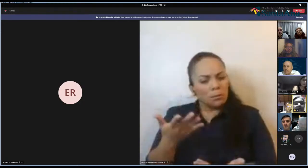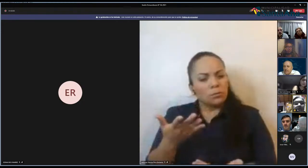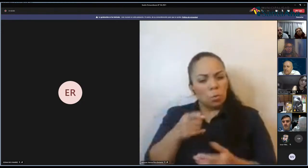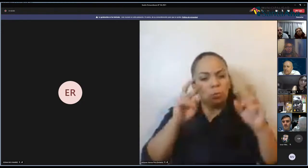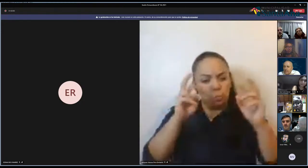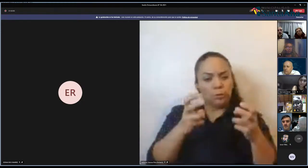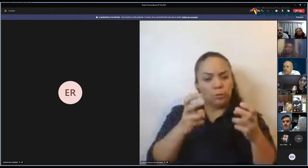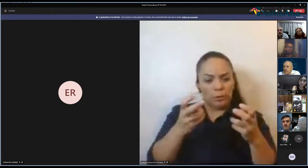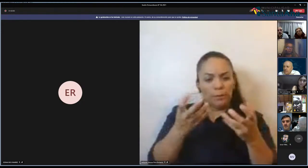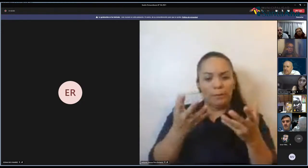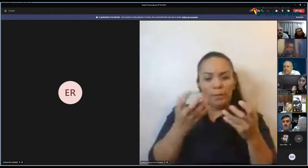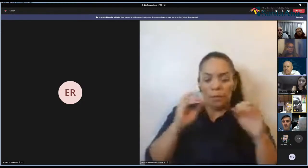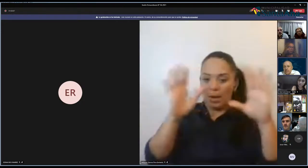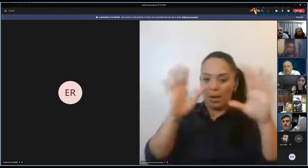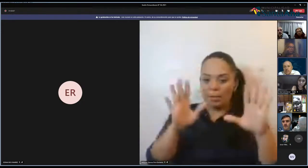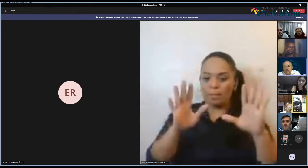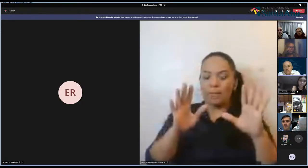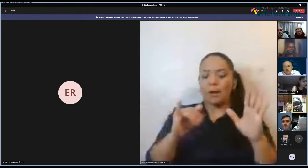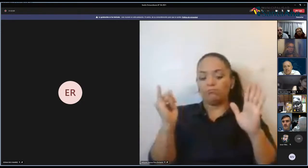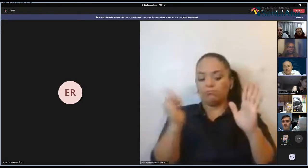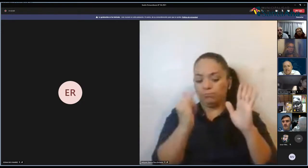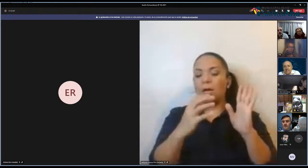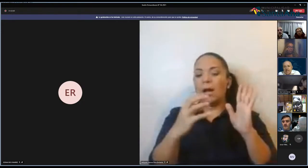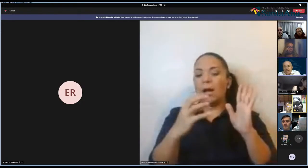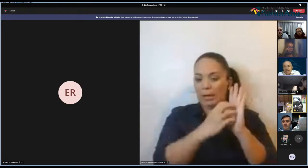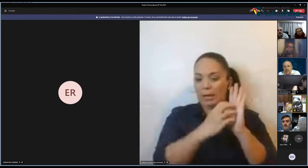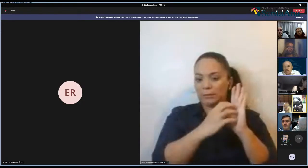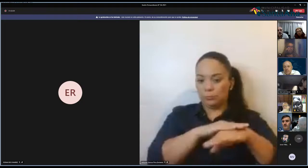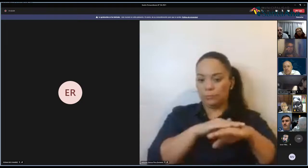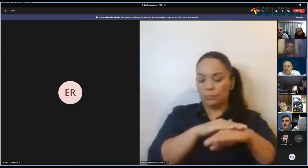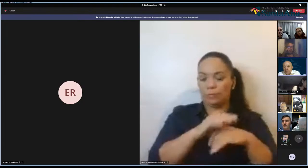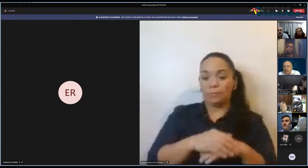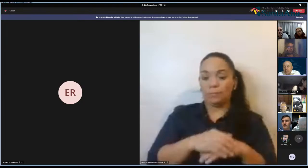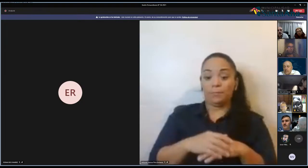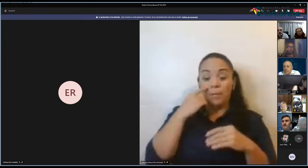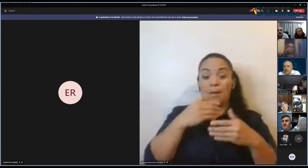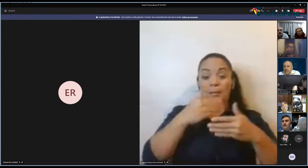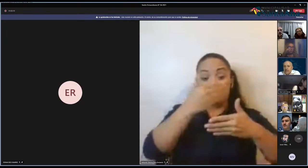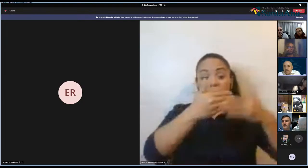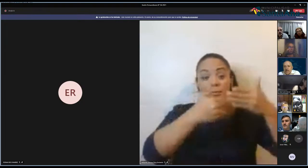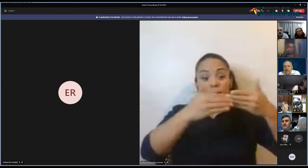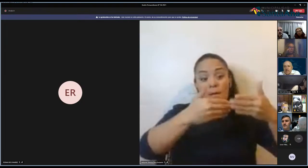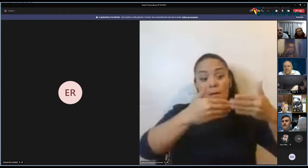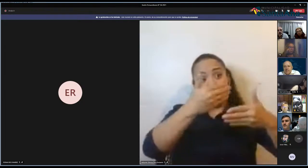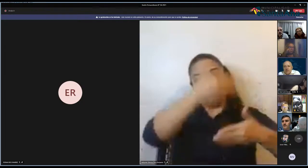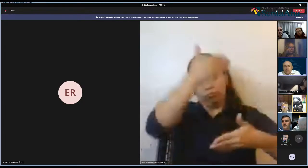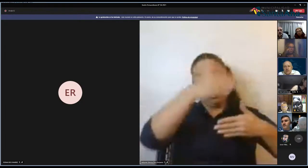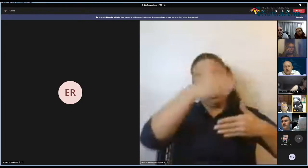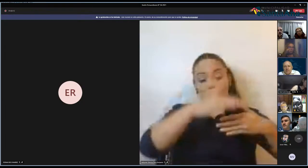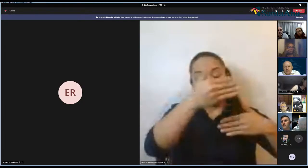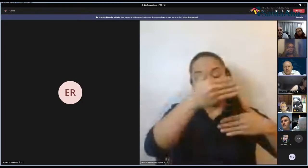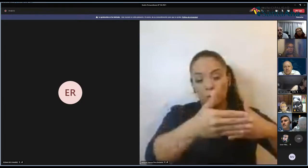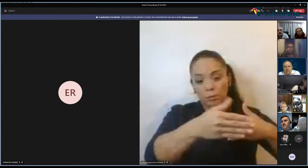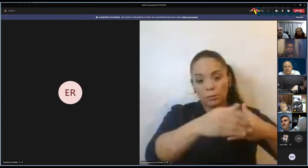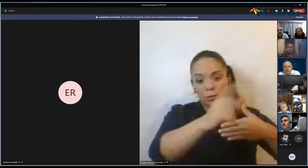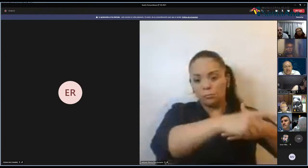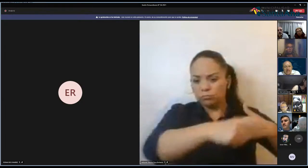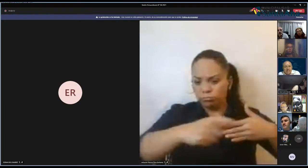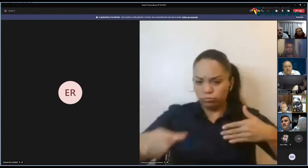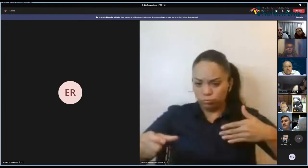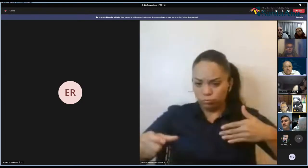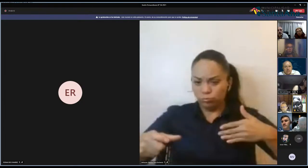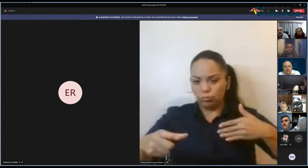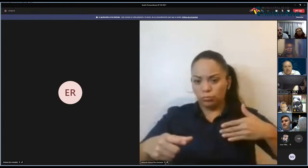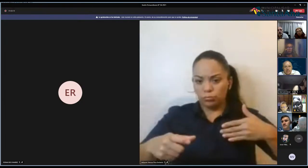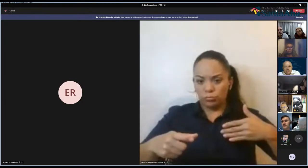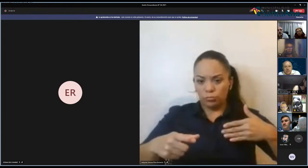aclare para que quede constancia en actas después de la tapia esa quebrada se construyeron casas